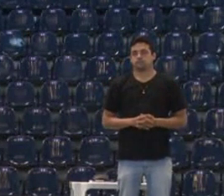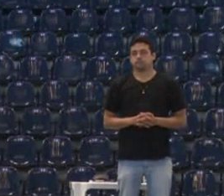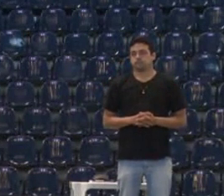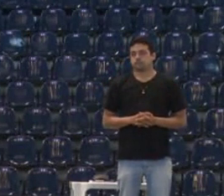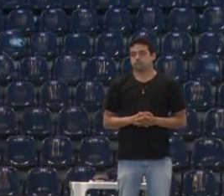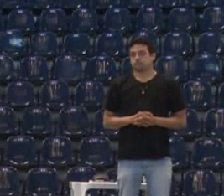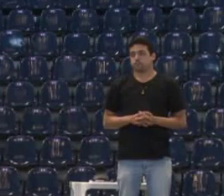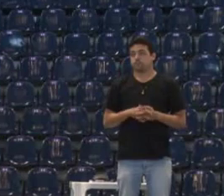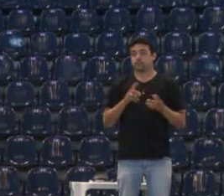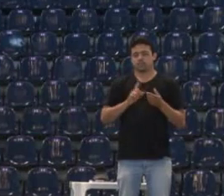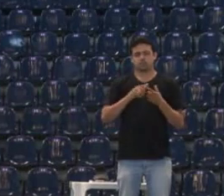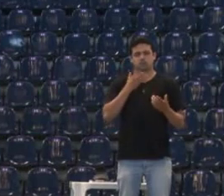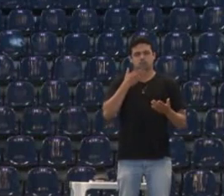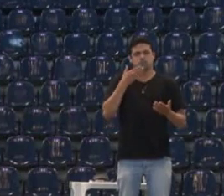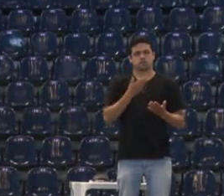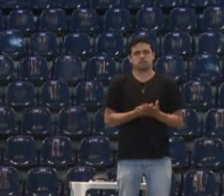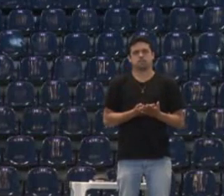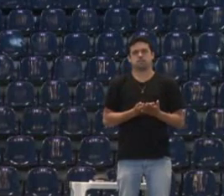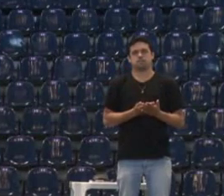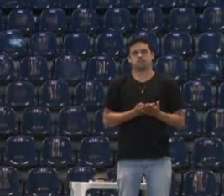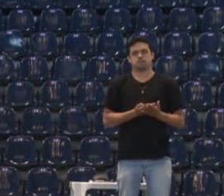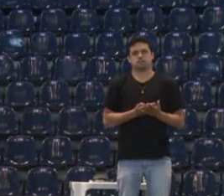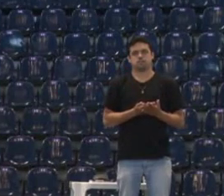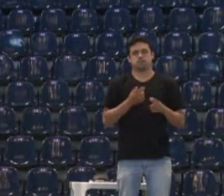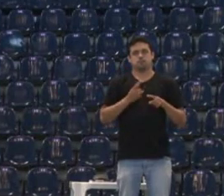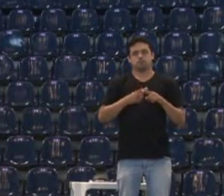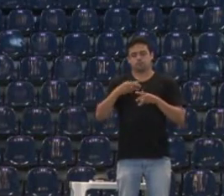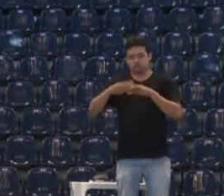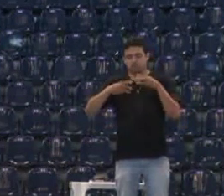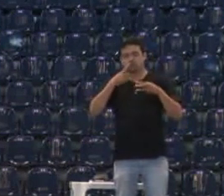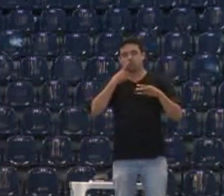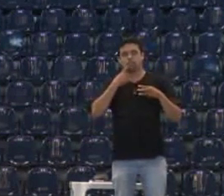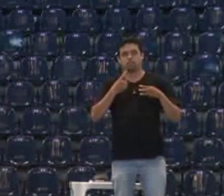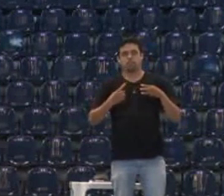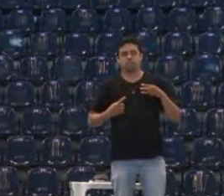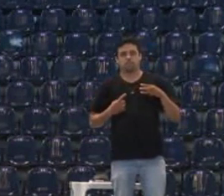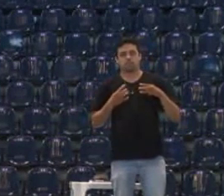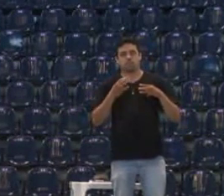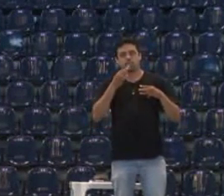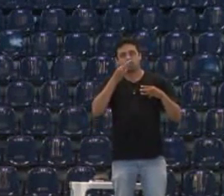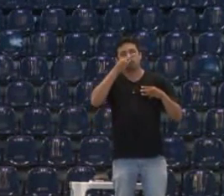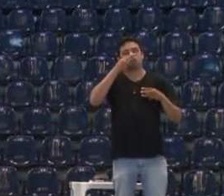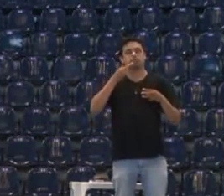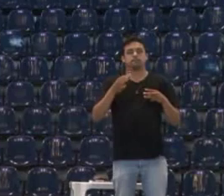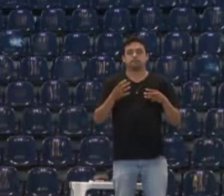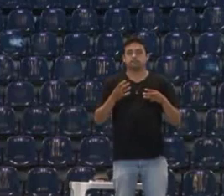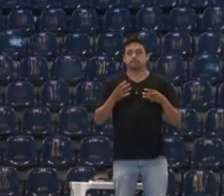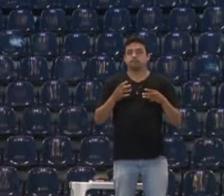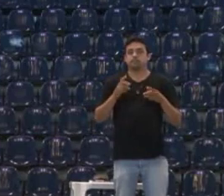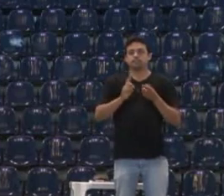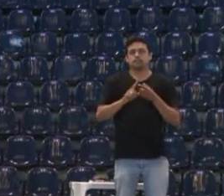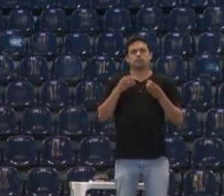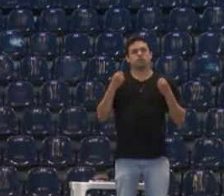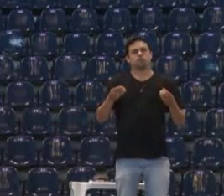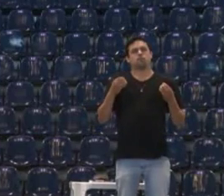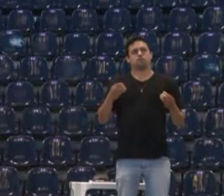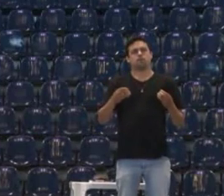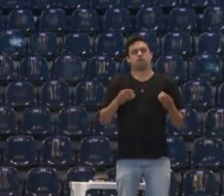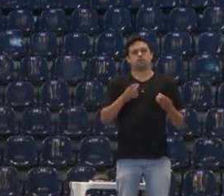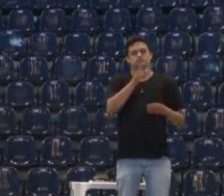eu fiquei boquiaberto macarrão escorreu aqui eu falei como é que